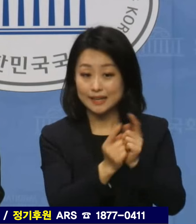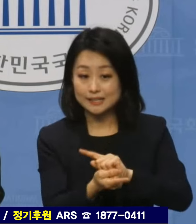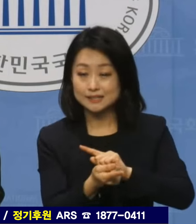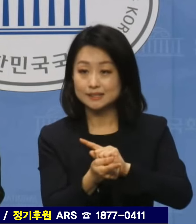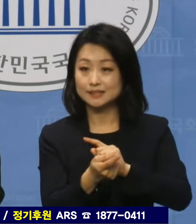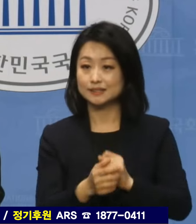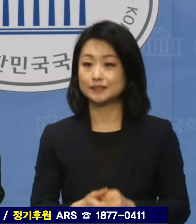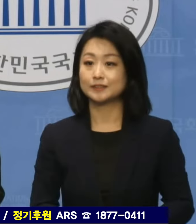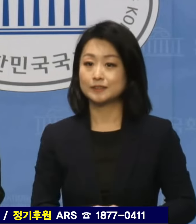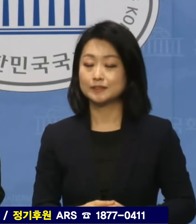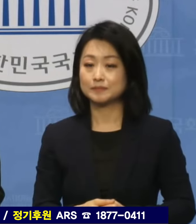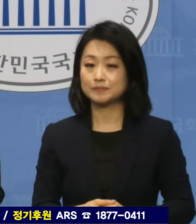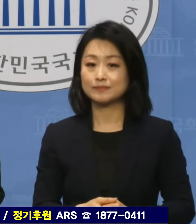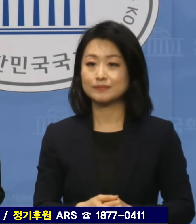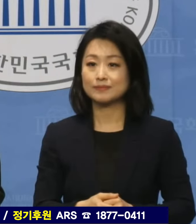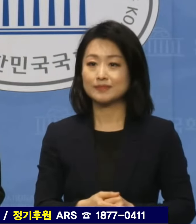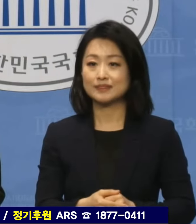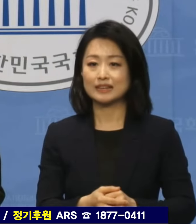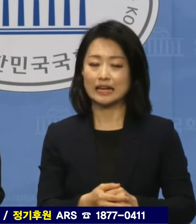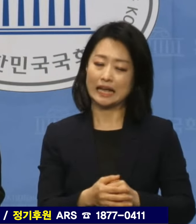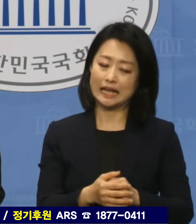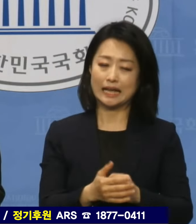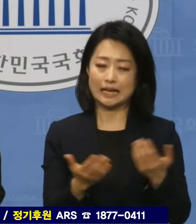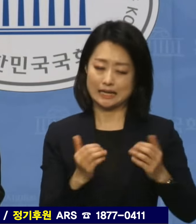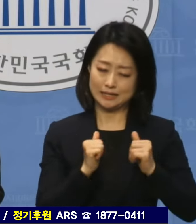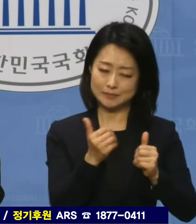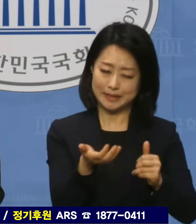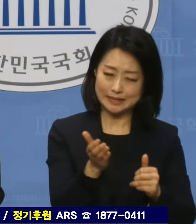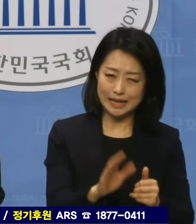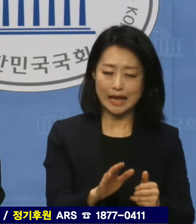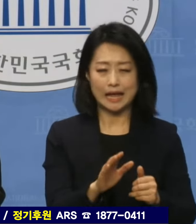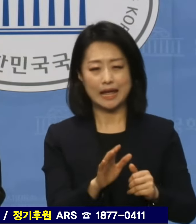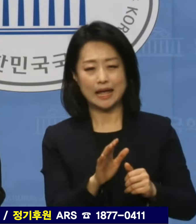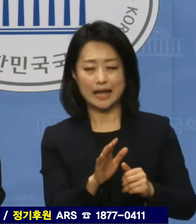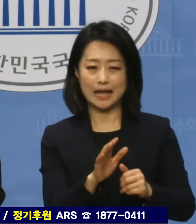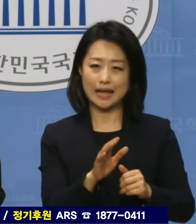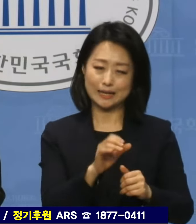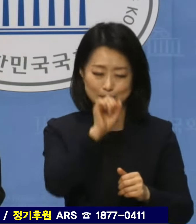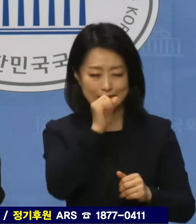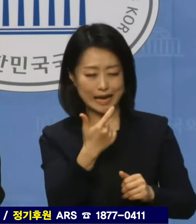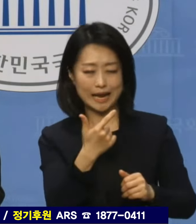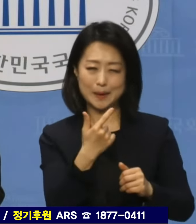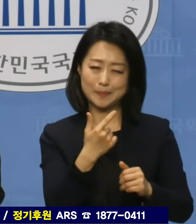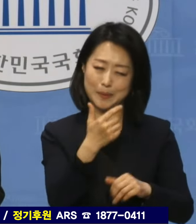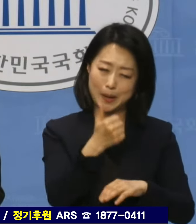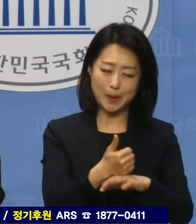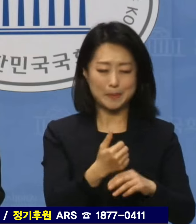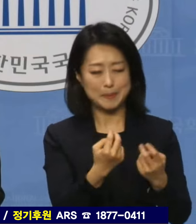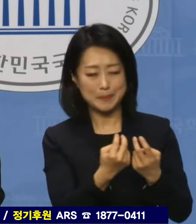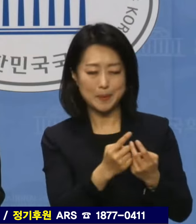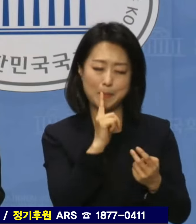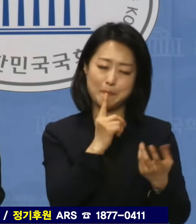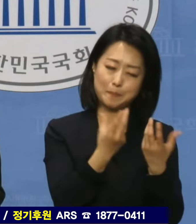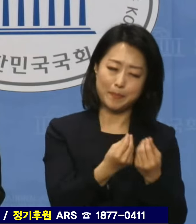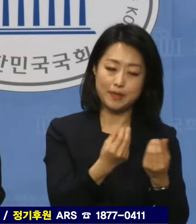방향은 옳았는데 실적이 좋지 않았다는 변명만 늘어놓았습니다.